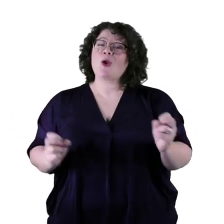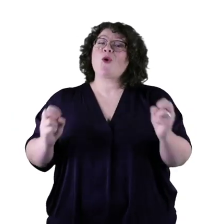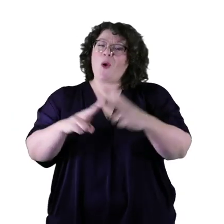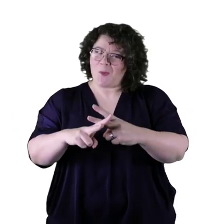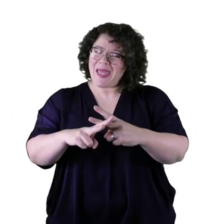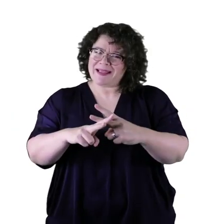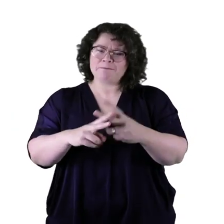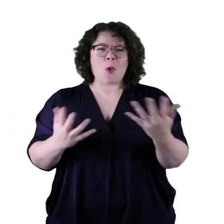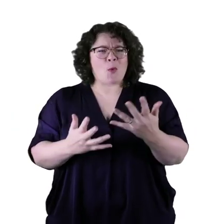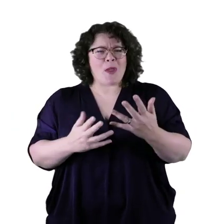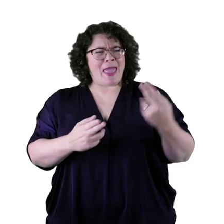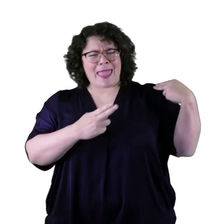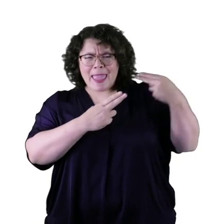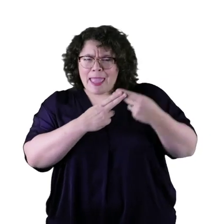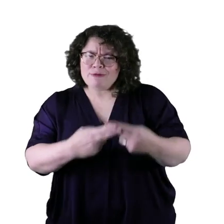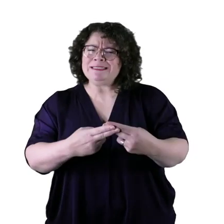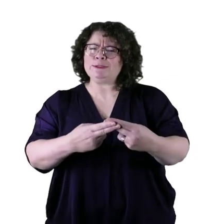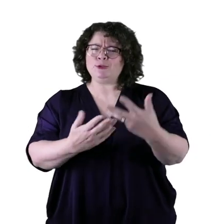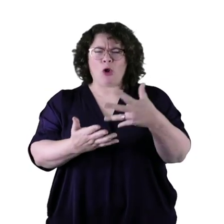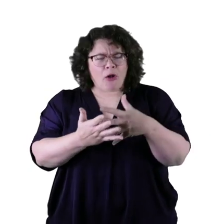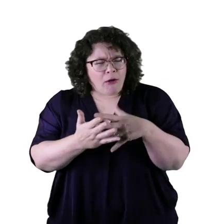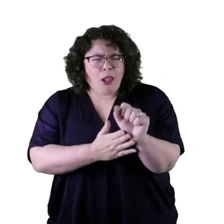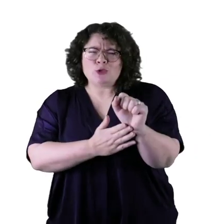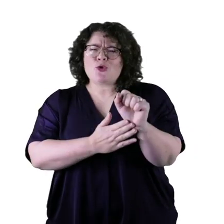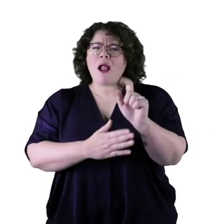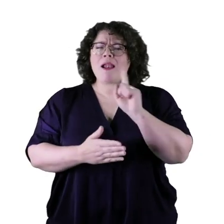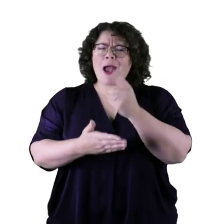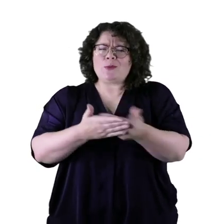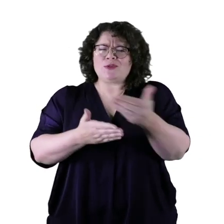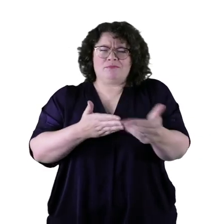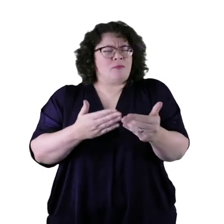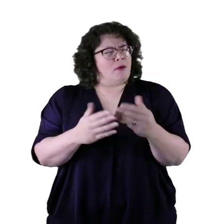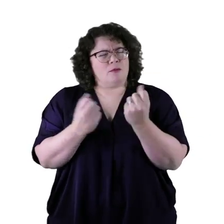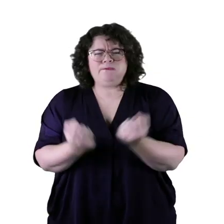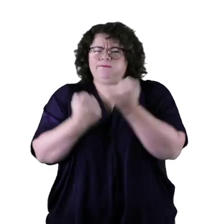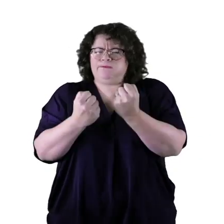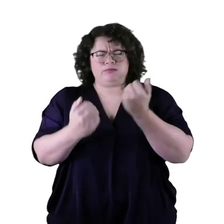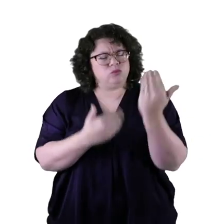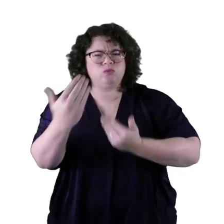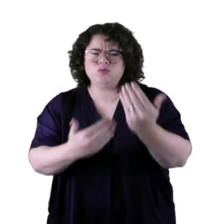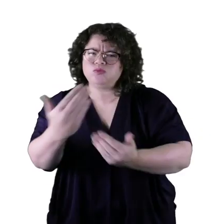ffynnu. Cymerwch olwg ar rhai o'r lleoedd anwylaf i'ch ysbrydoli. Ymle fydd eich antur yn cychwyn.